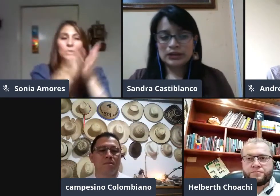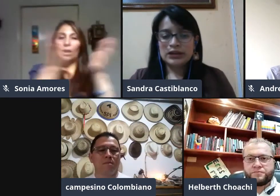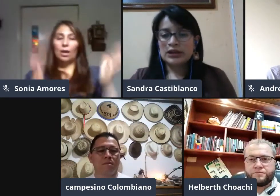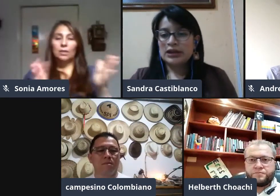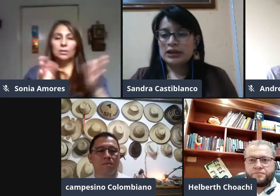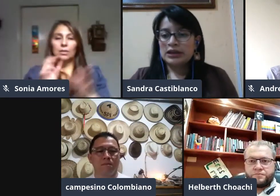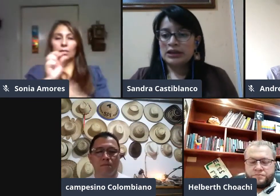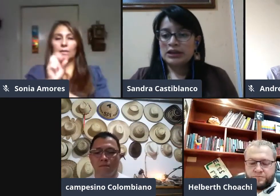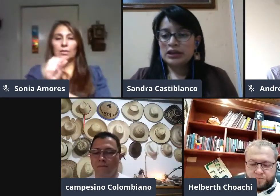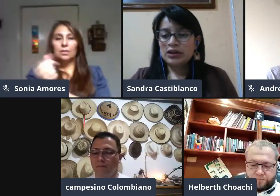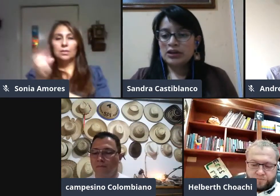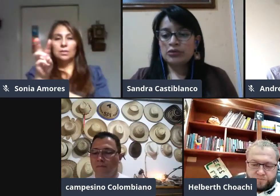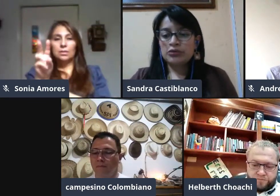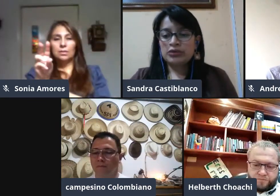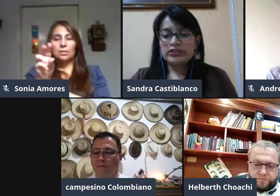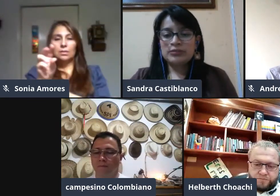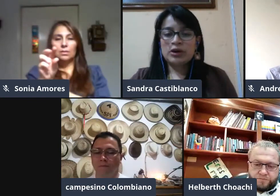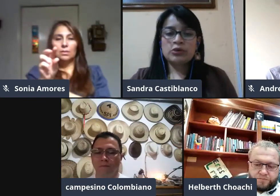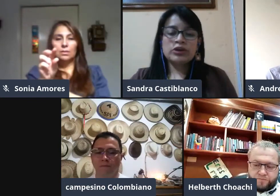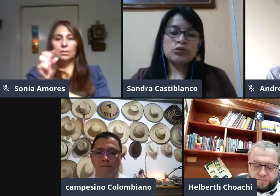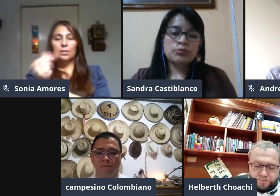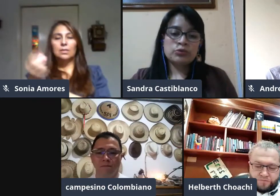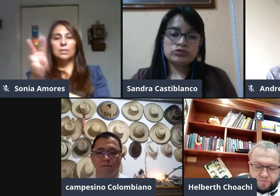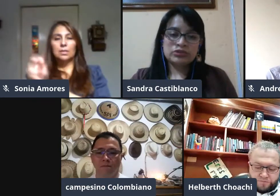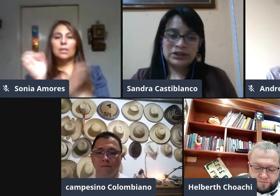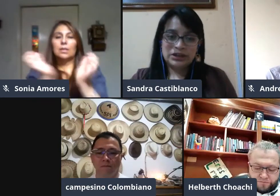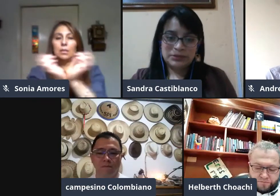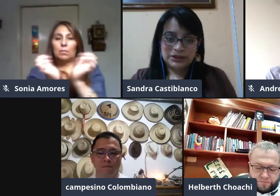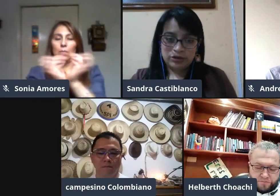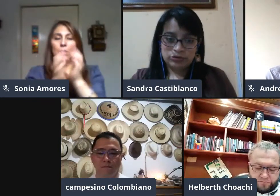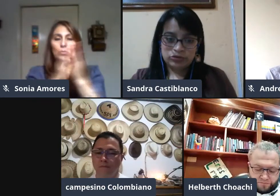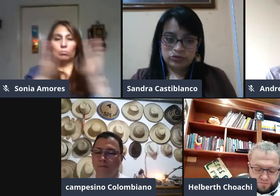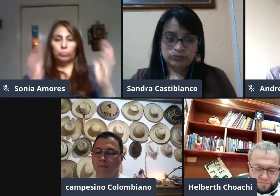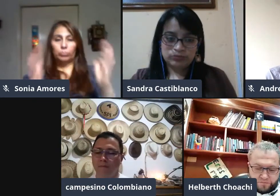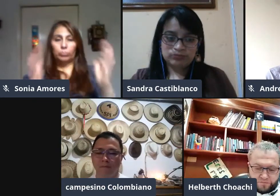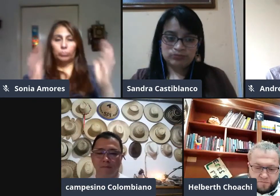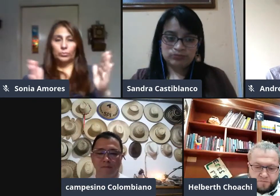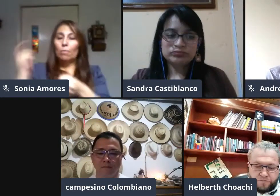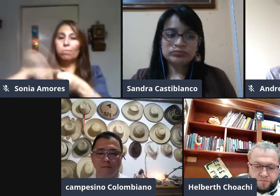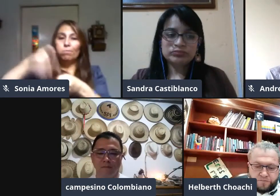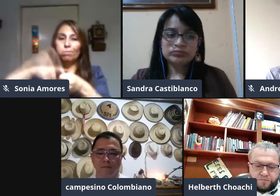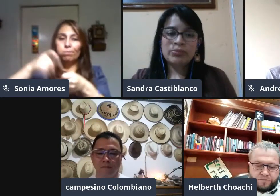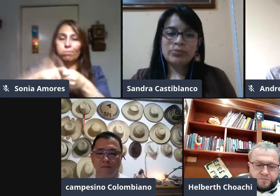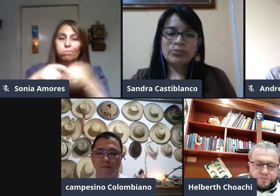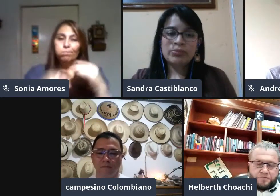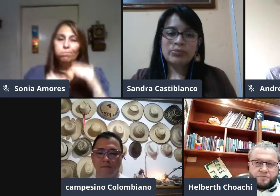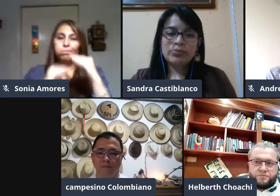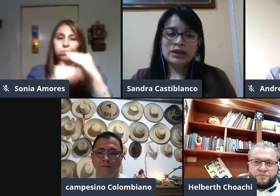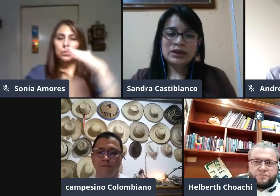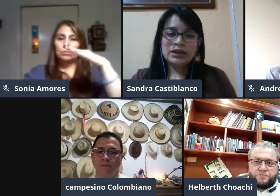gratuita y con un estimado de cupos limitados.